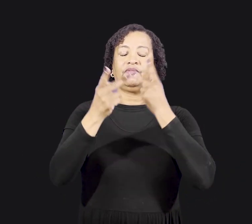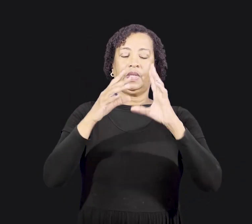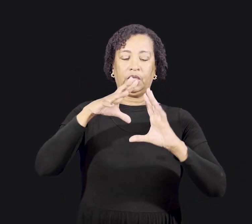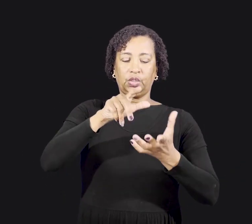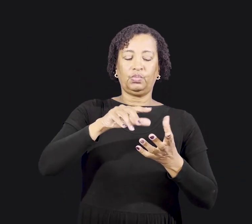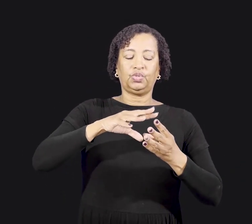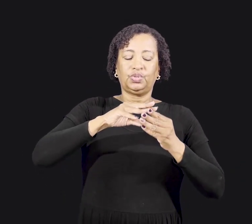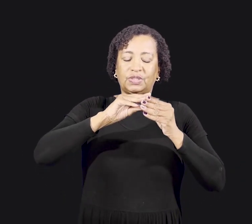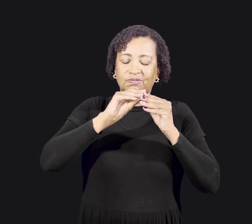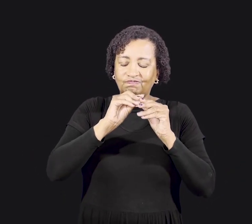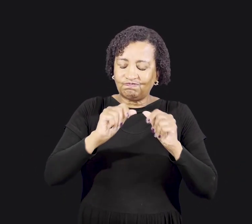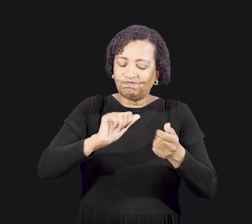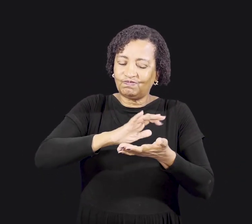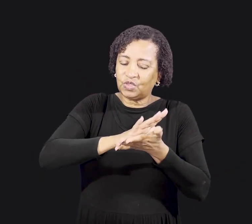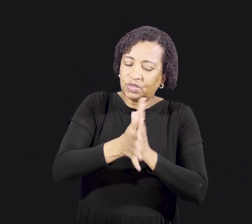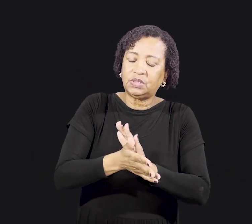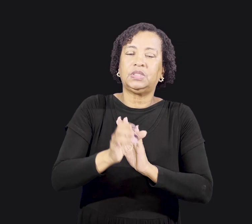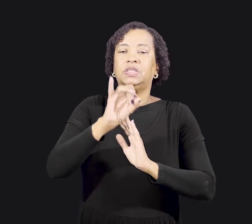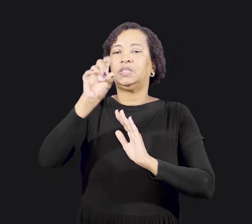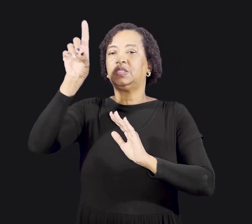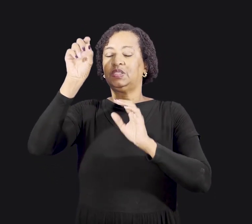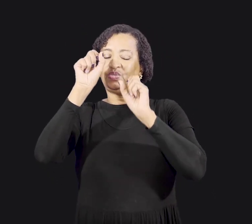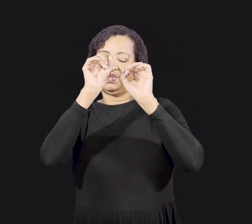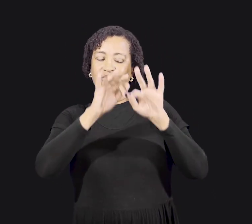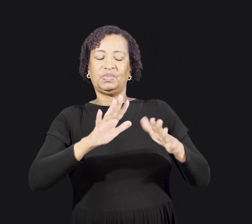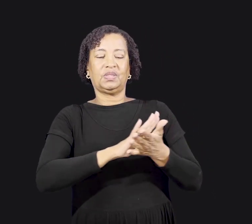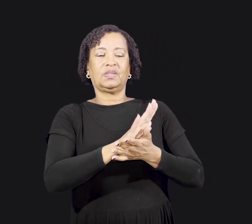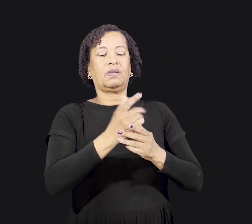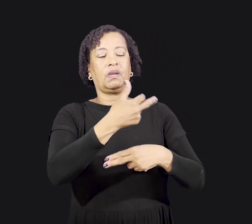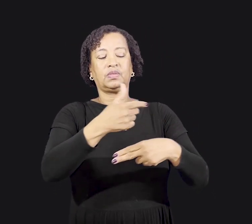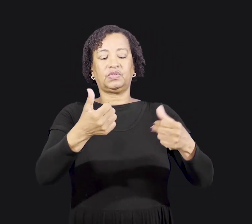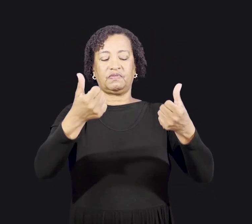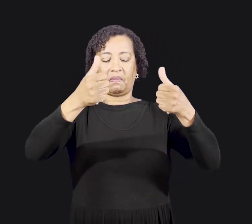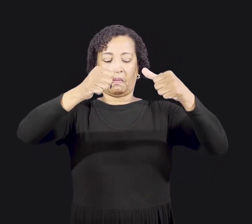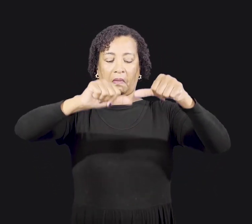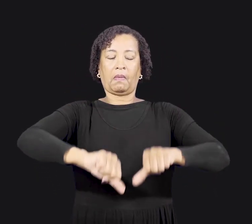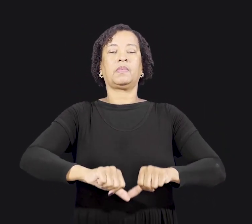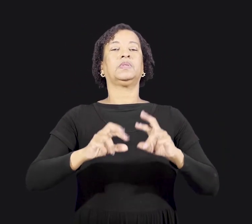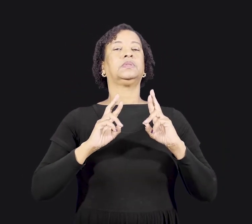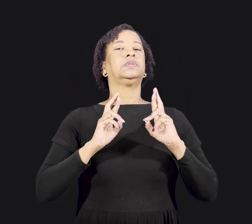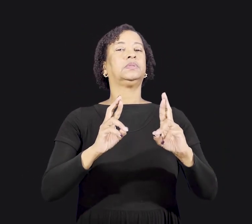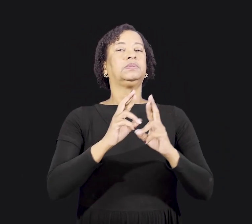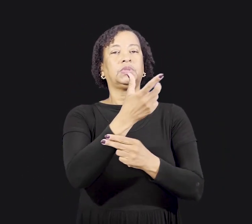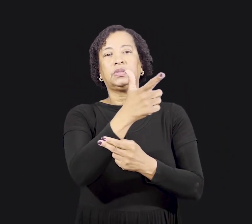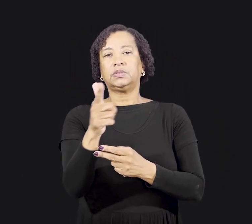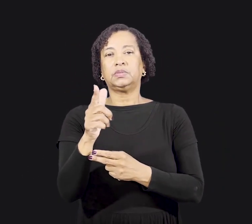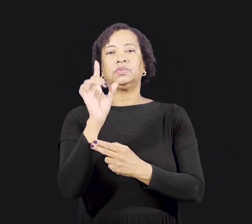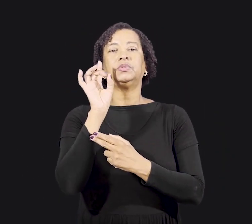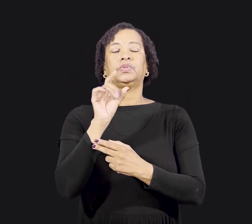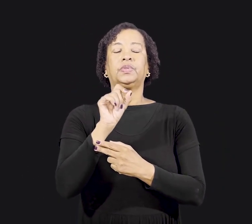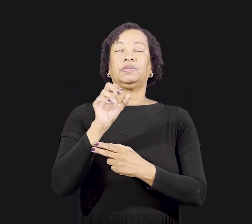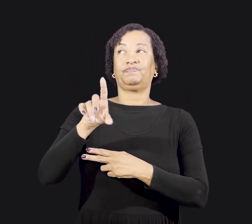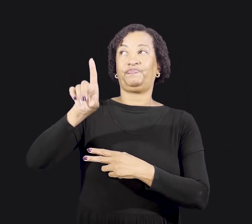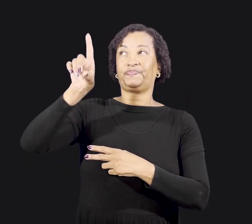sendo destruído e se Deus não intervir, as coisas só vão piorar. Não há esperança, a não ser que